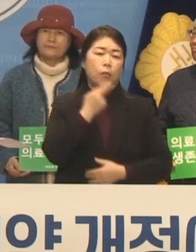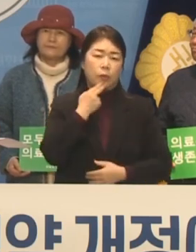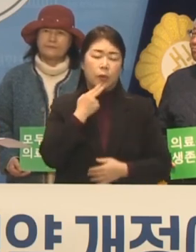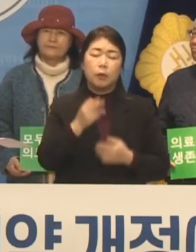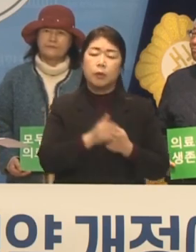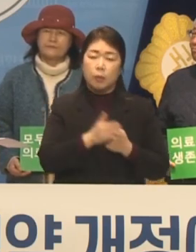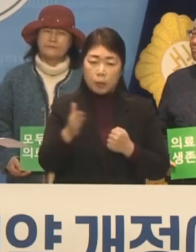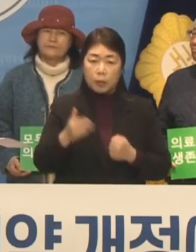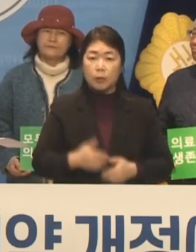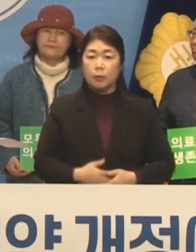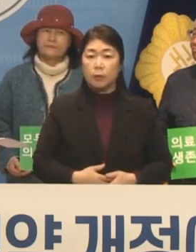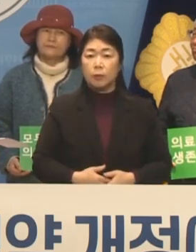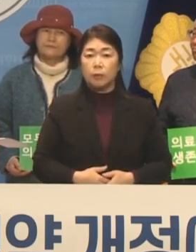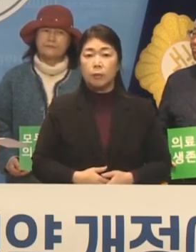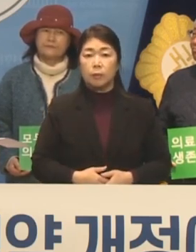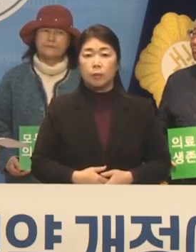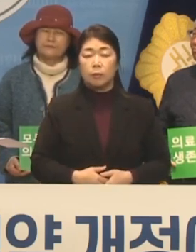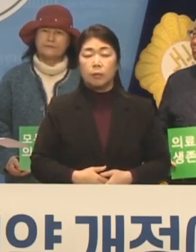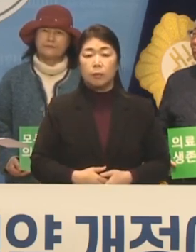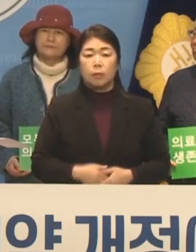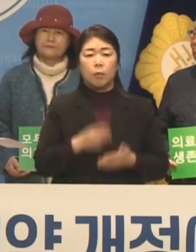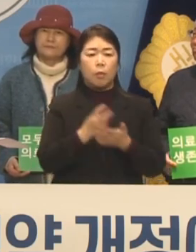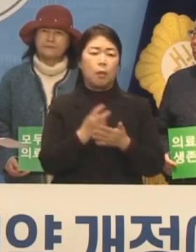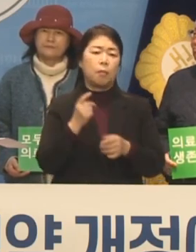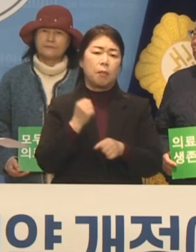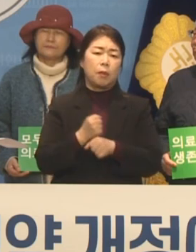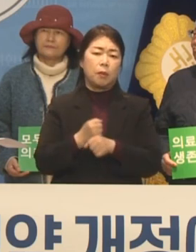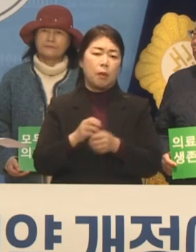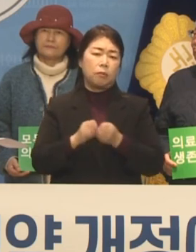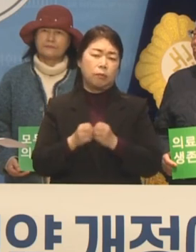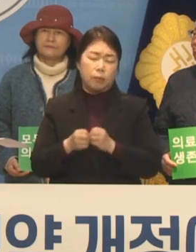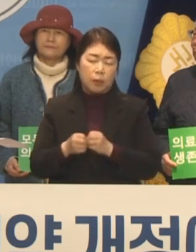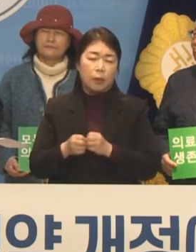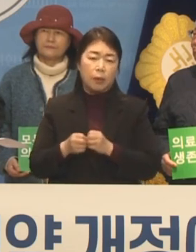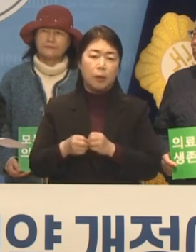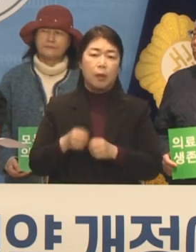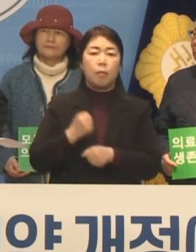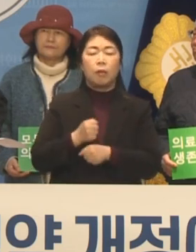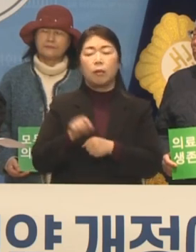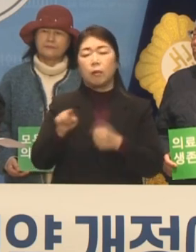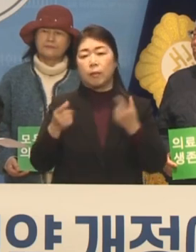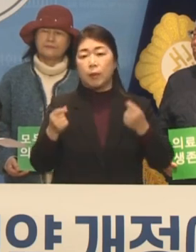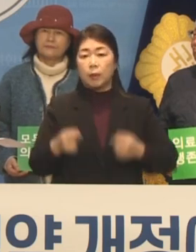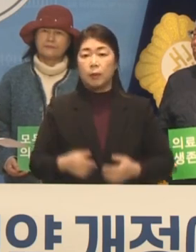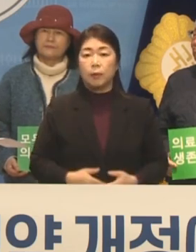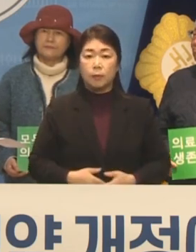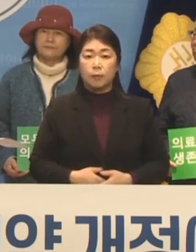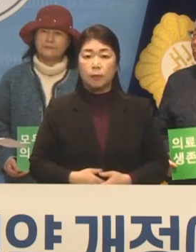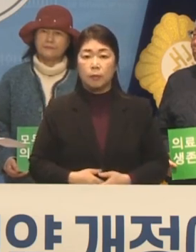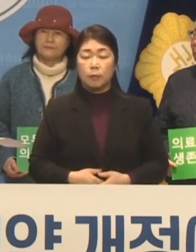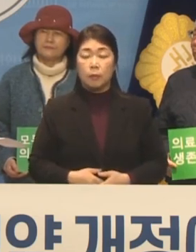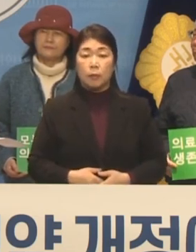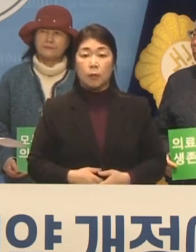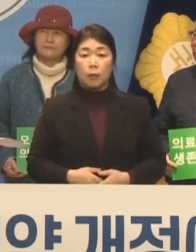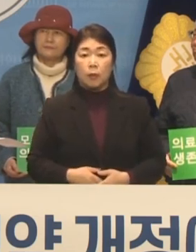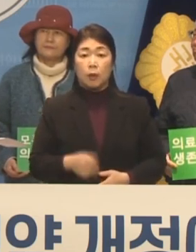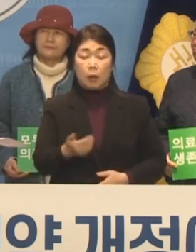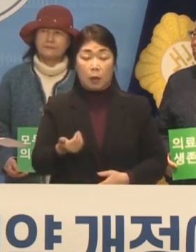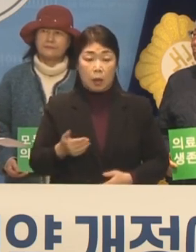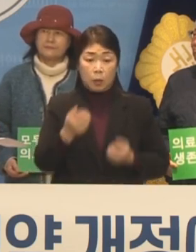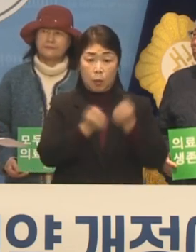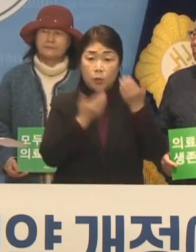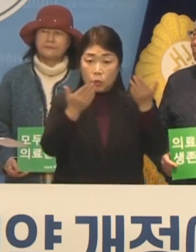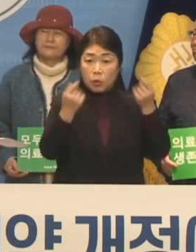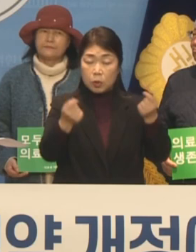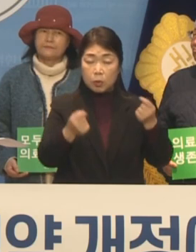않았기에 제정한 아주 졸속스러운 시행령과 시행규칙이었습니다. 하지만 앞서 말씀드린